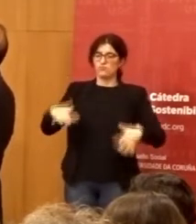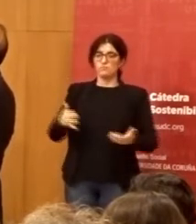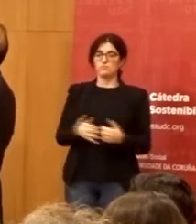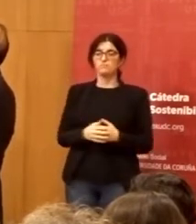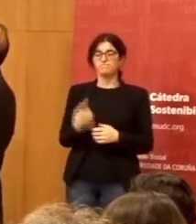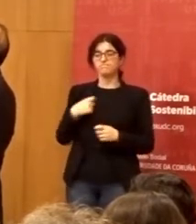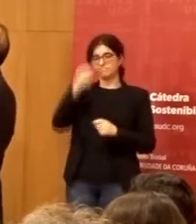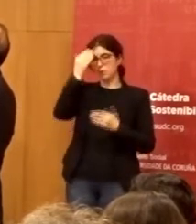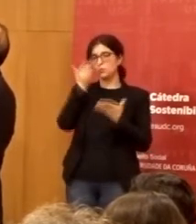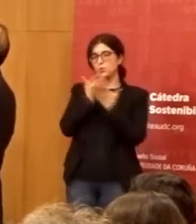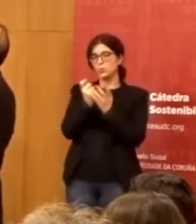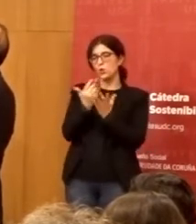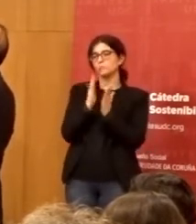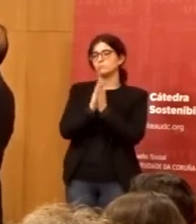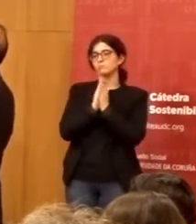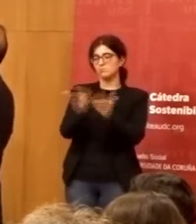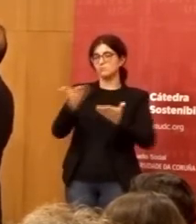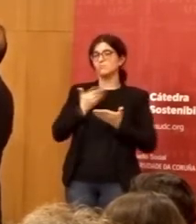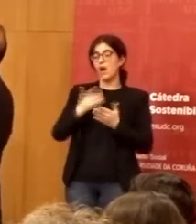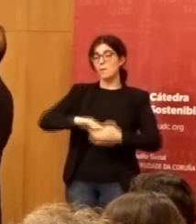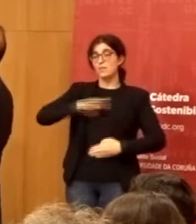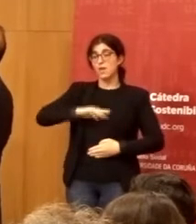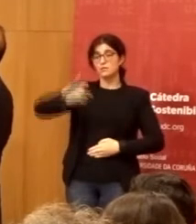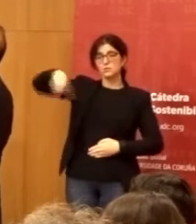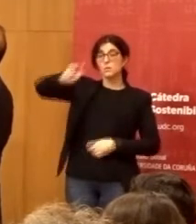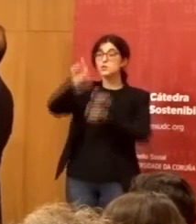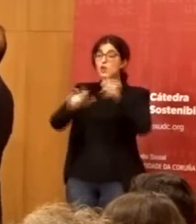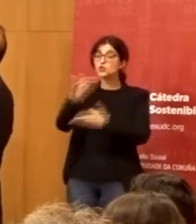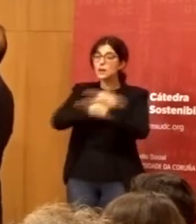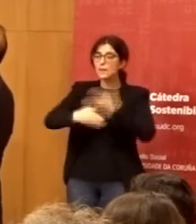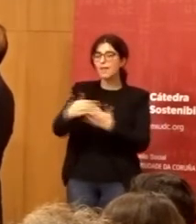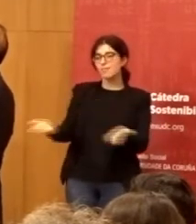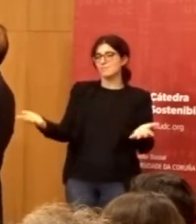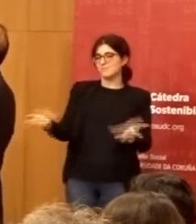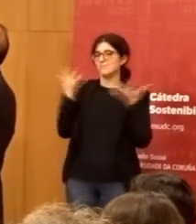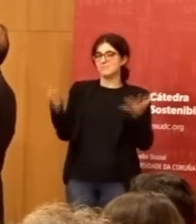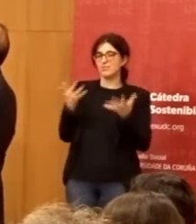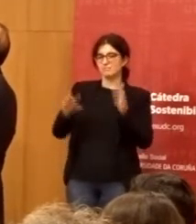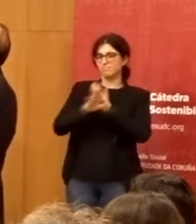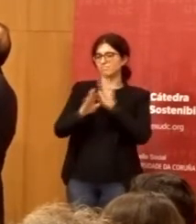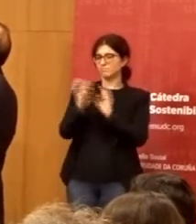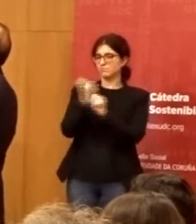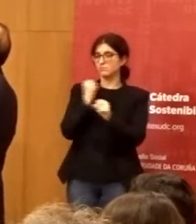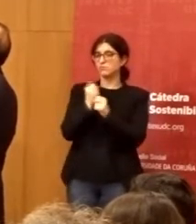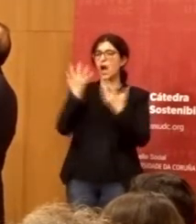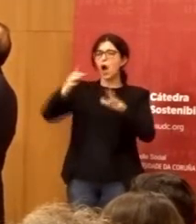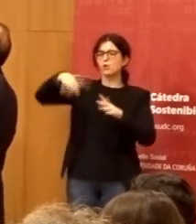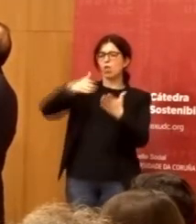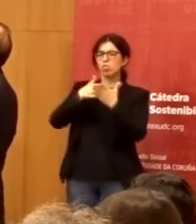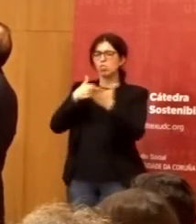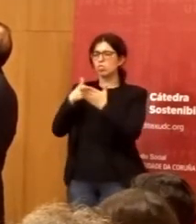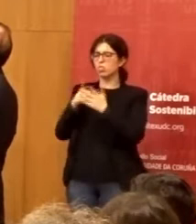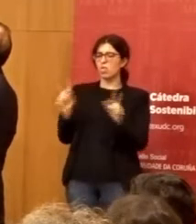y en nuestras capacidades. Y a vosotros, a las personas con discapacidad, animaros a que sigáis adelante, aunque os encontréis